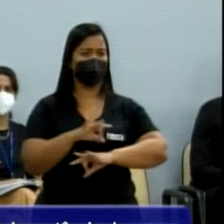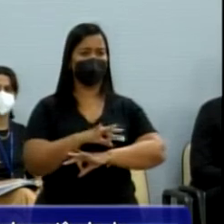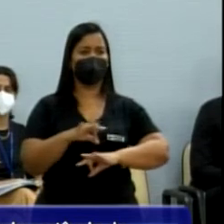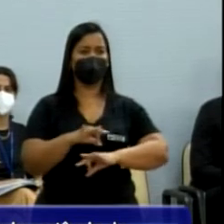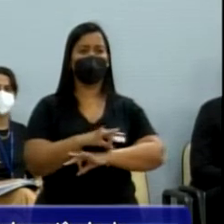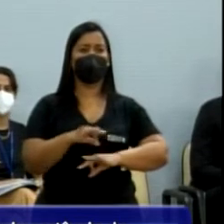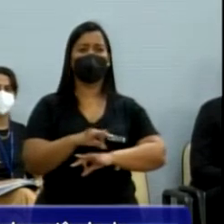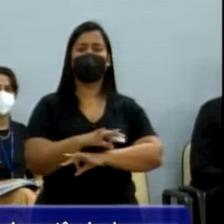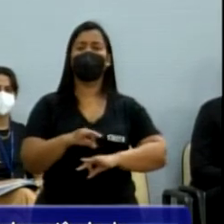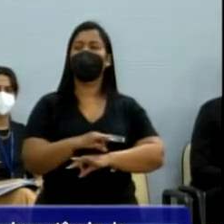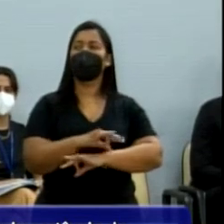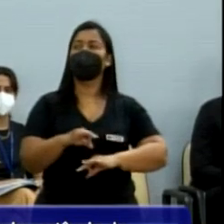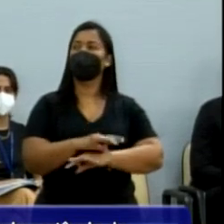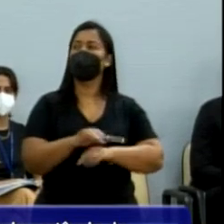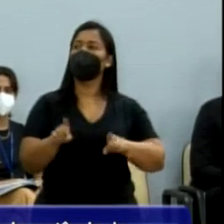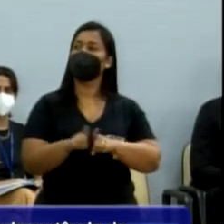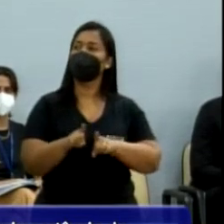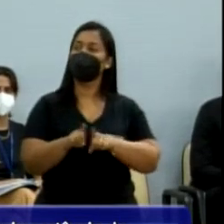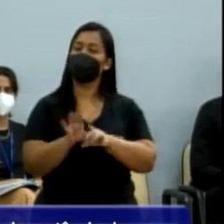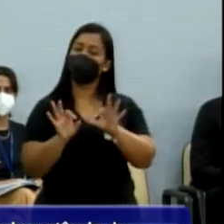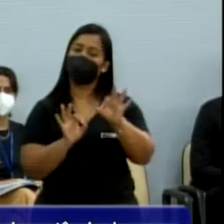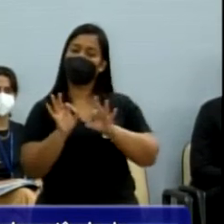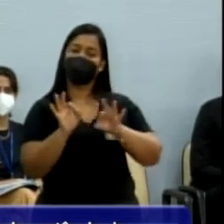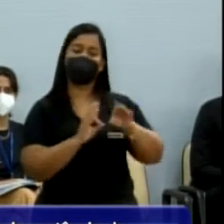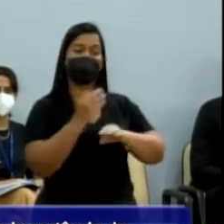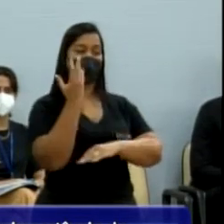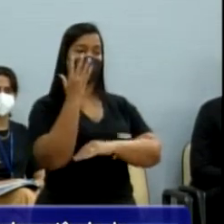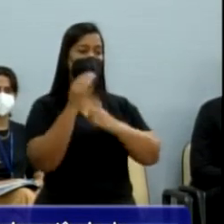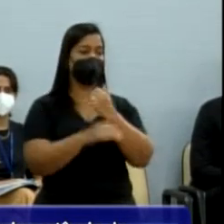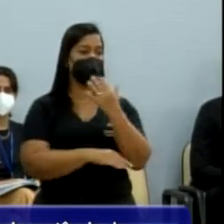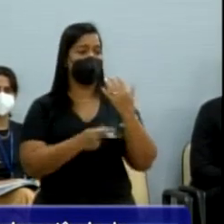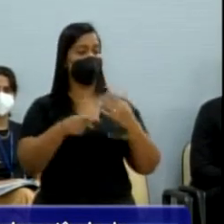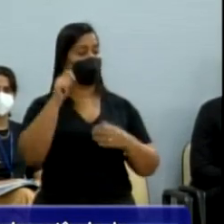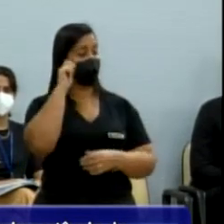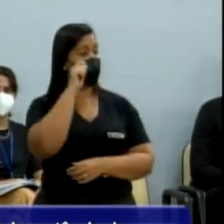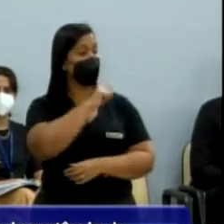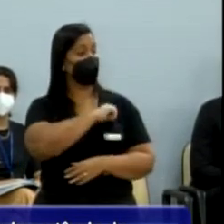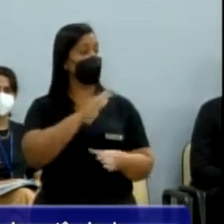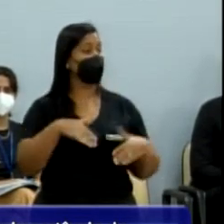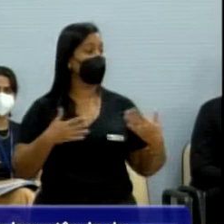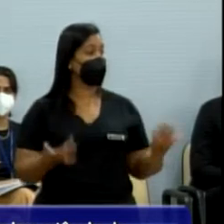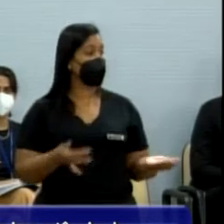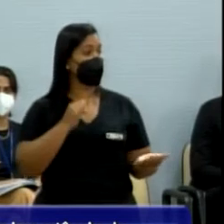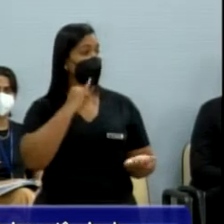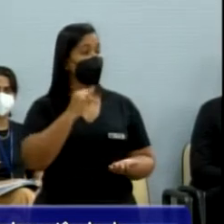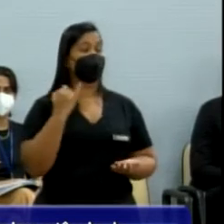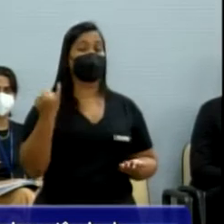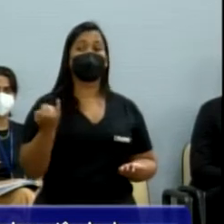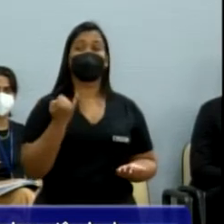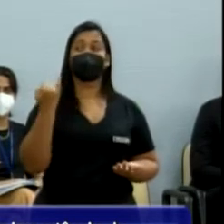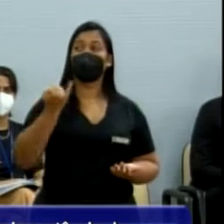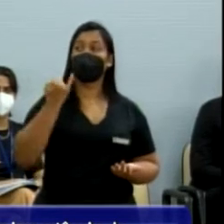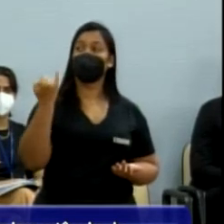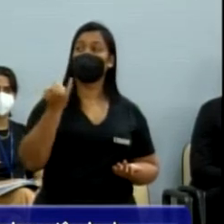aos arquitetos e urbanistas, né? Então fica aí esse registro dessa importante